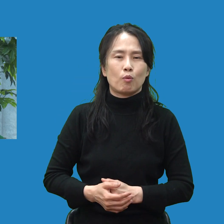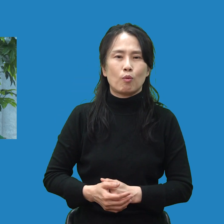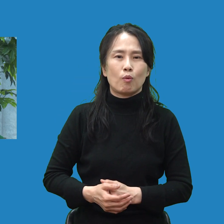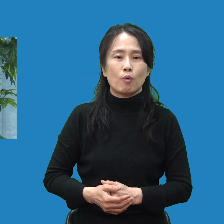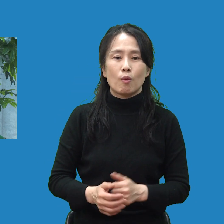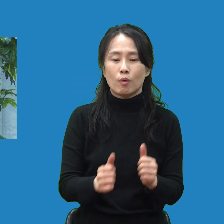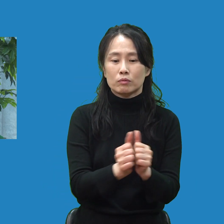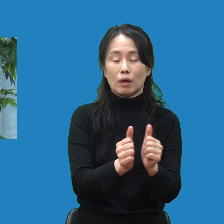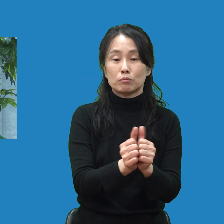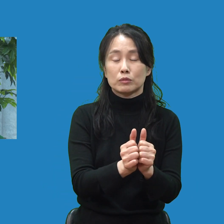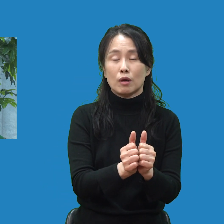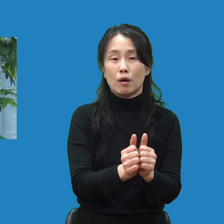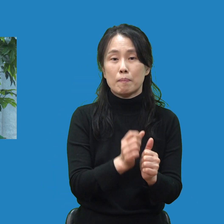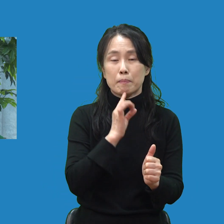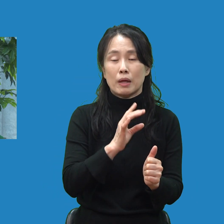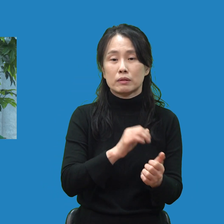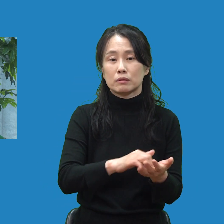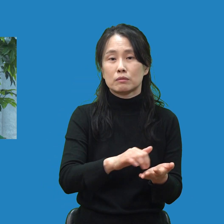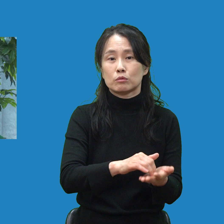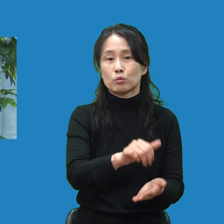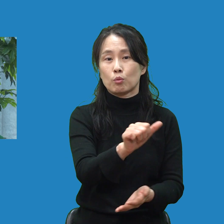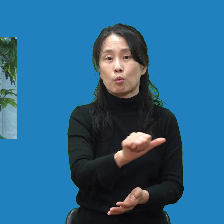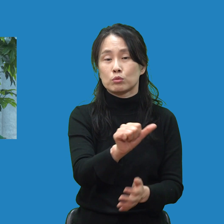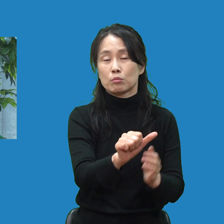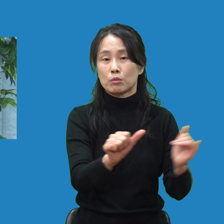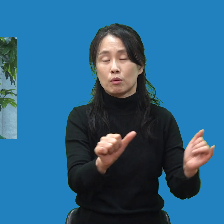남자만 쳐도 5,000명이었다.